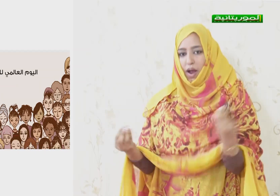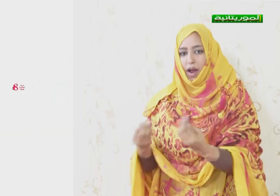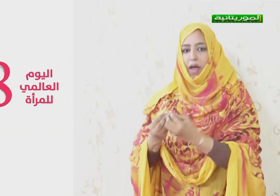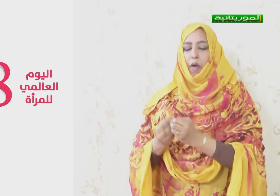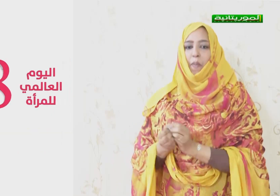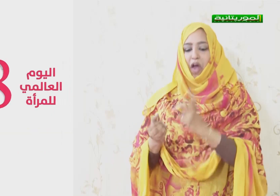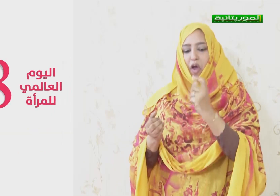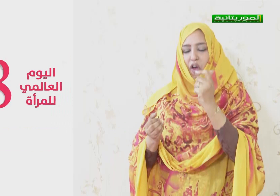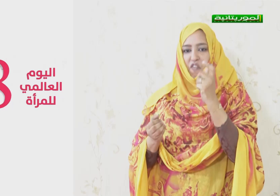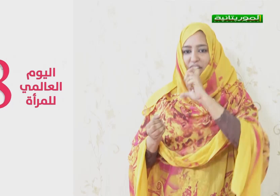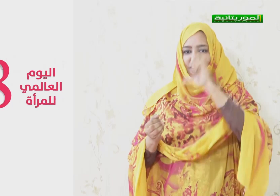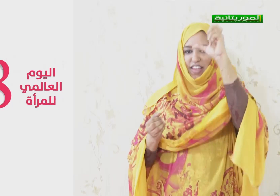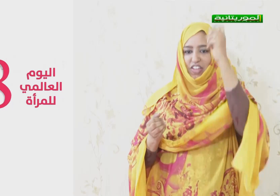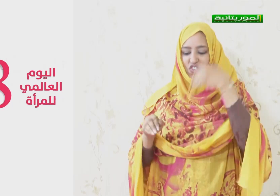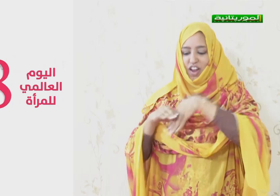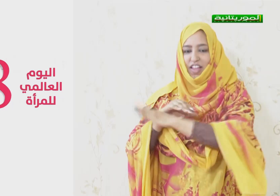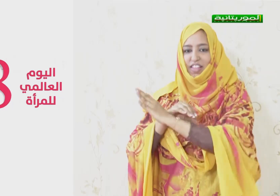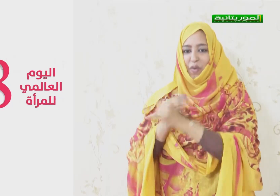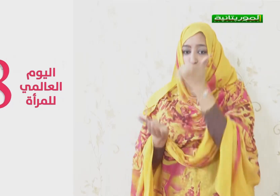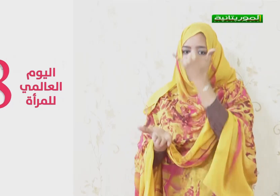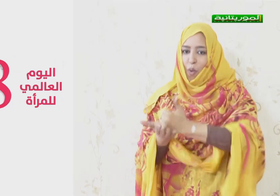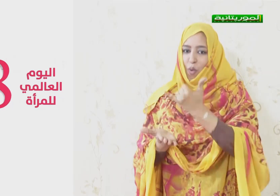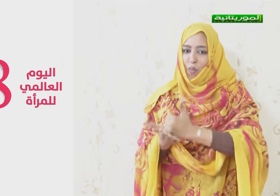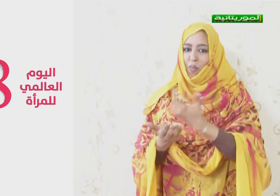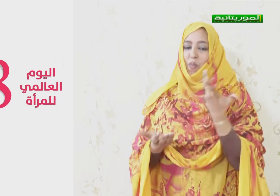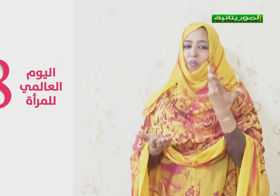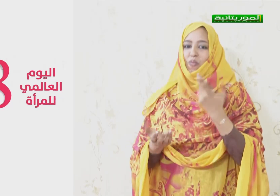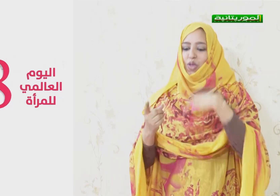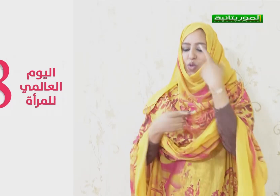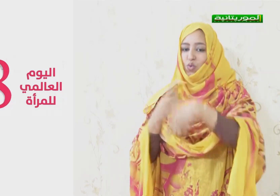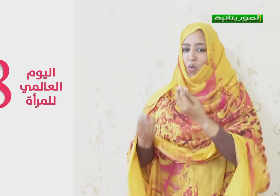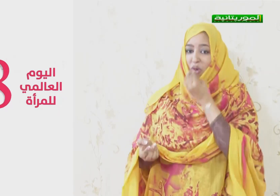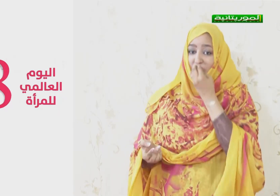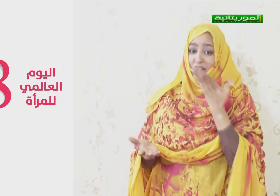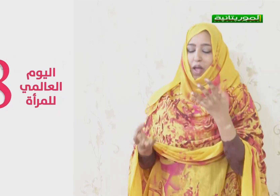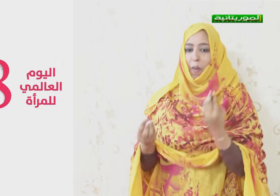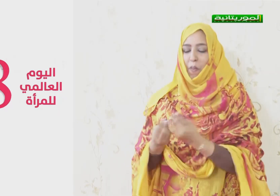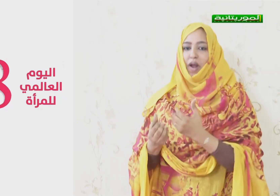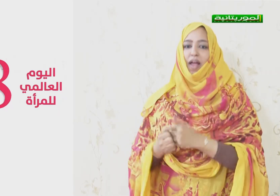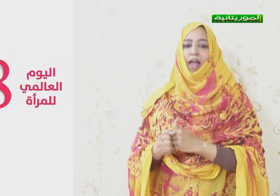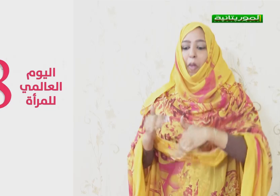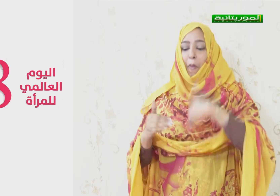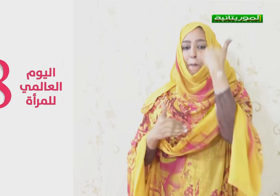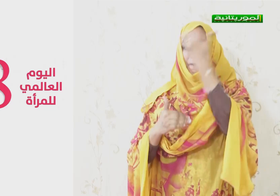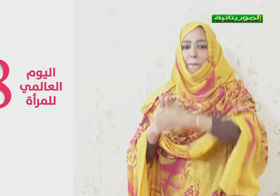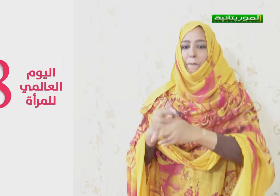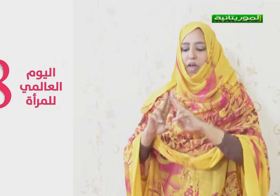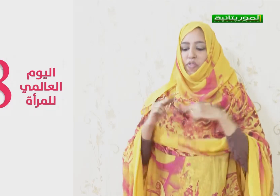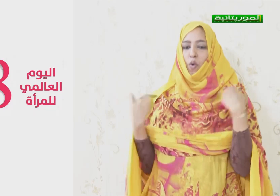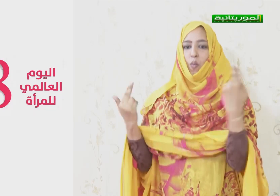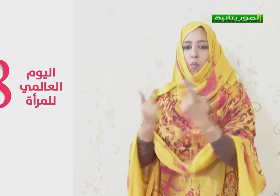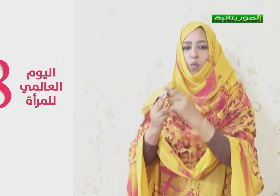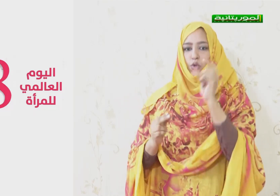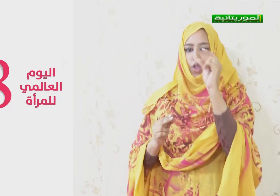1996، ازداد الاهتمام بقضية تمكين المرأة وإتاحة الفرصة لها لممارسة دورها بفعالية مثل